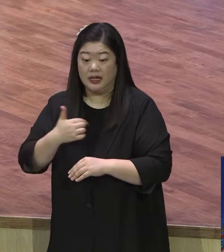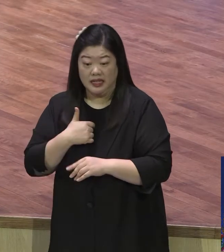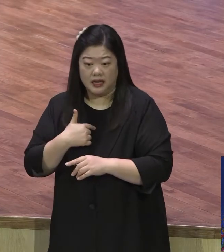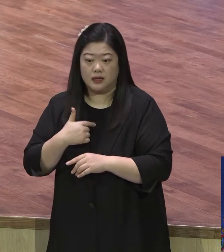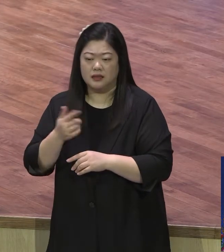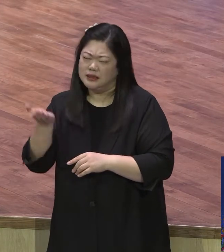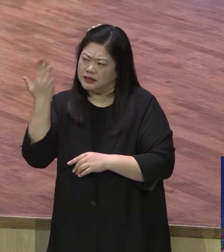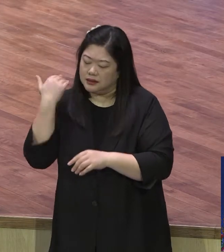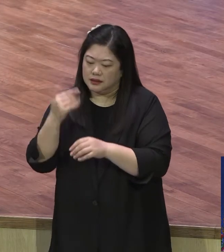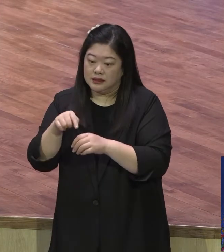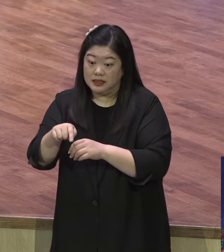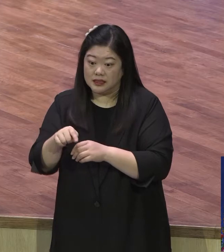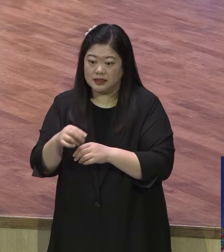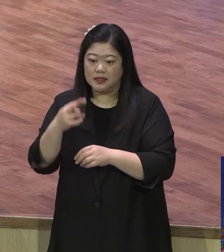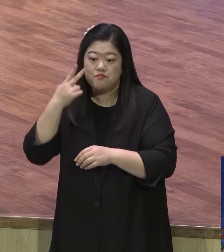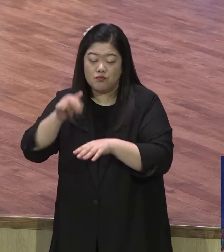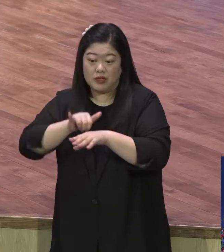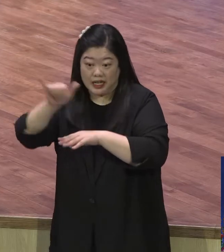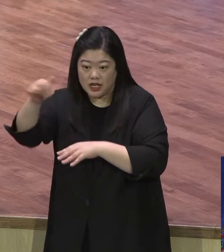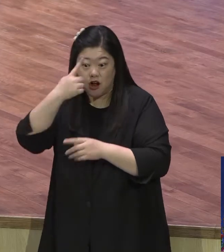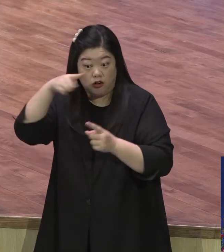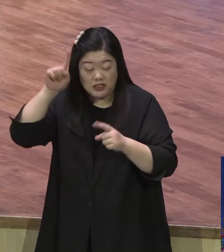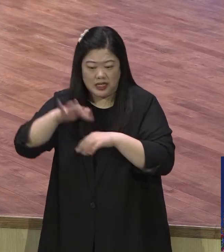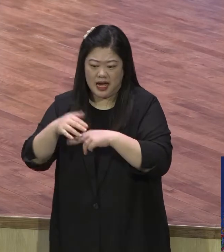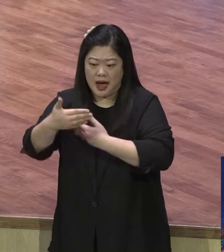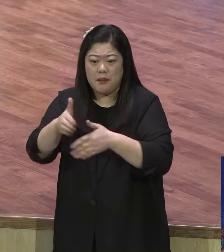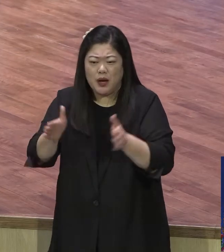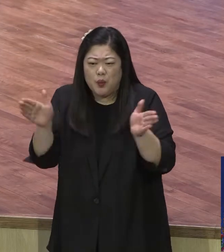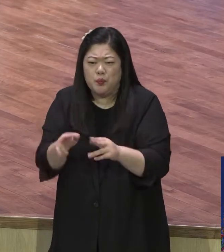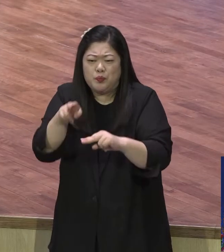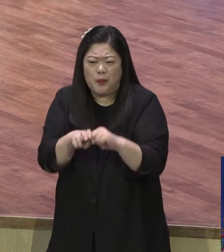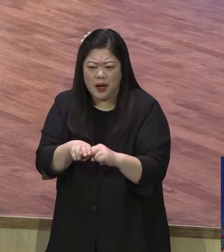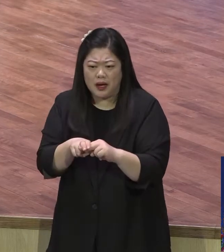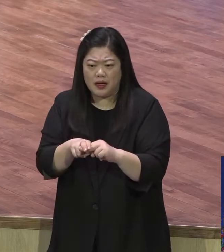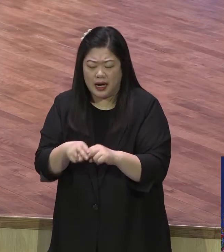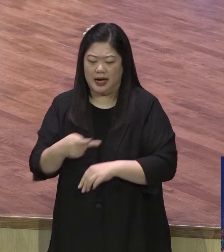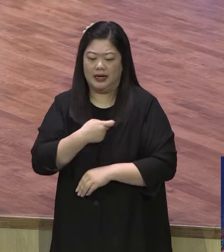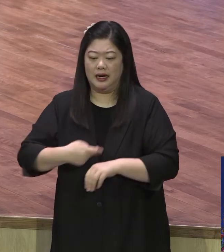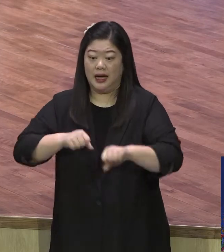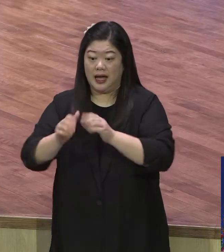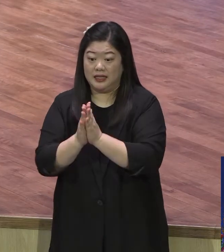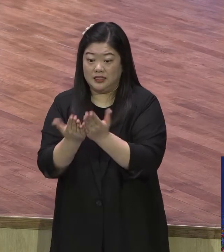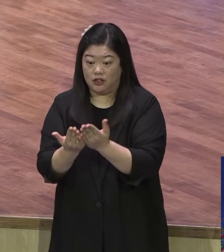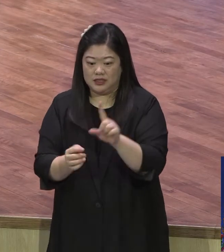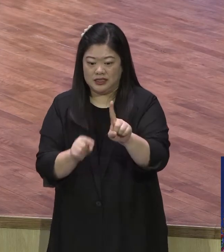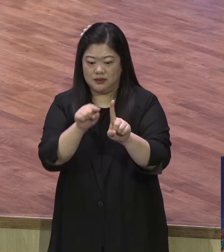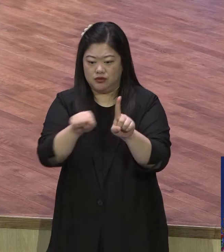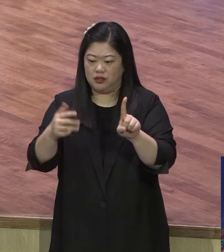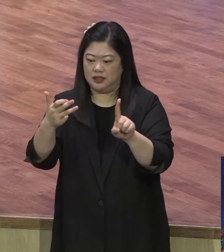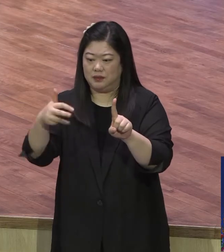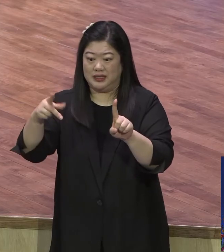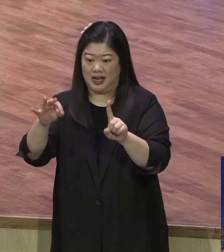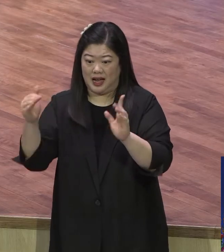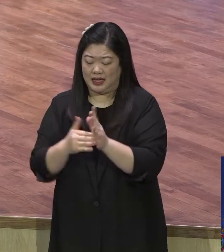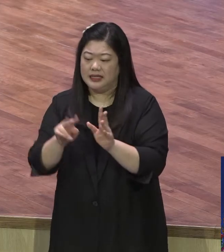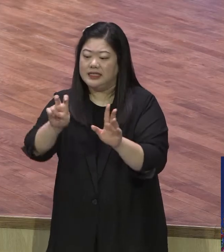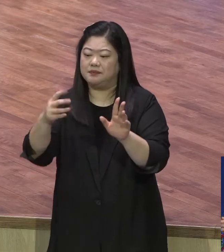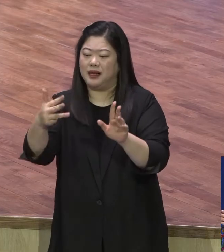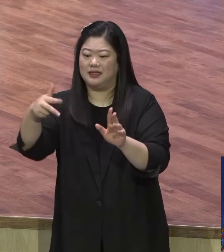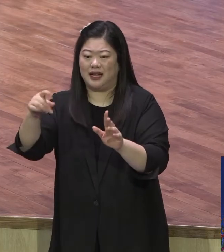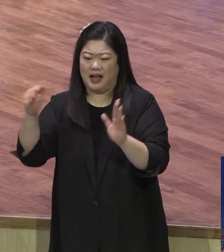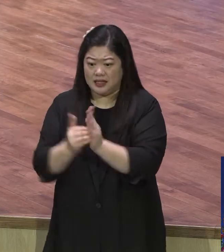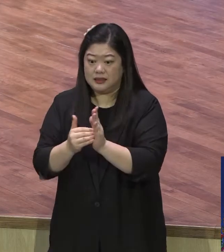미국 가서는 목사들 앉아 놓고 방에 앉아가지고 사돈견을 칠판 갖다 놓고 일주일간 쫙 그 초창기에